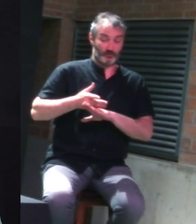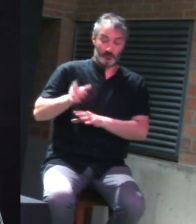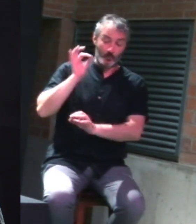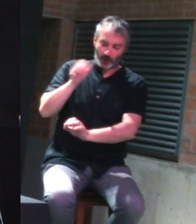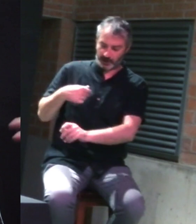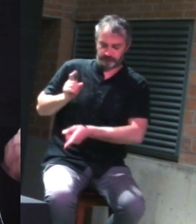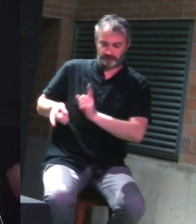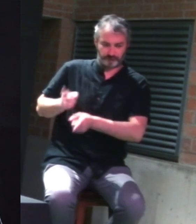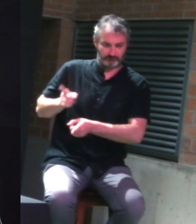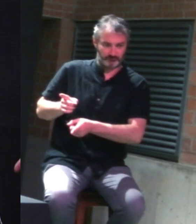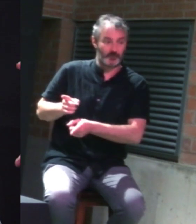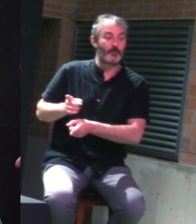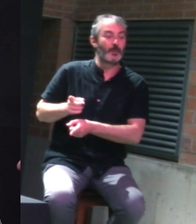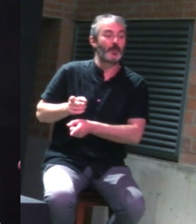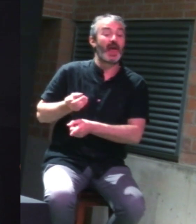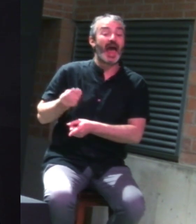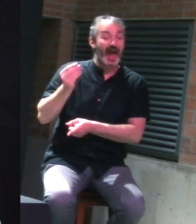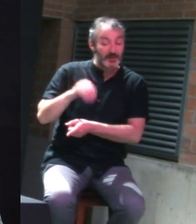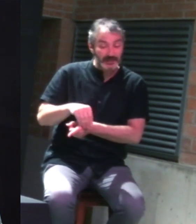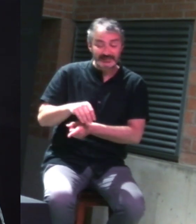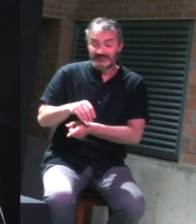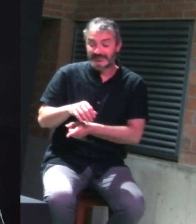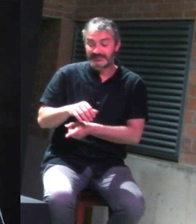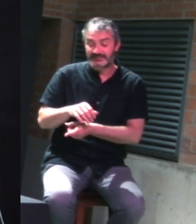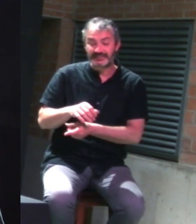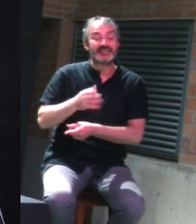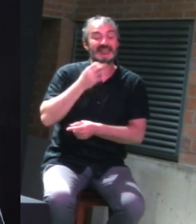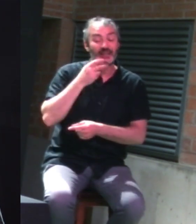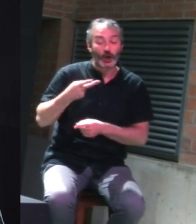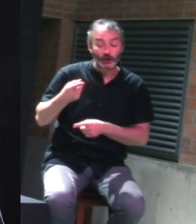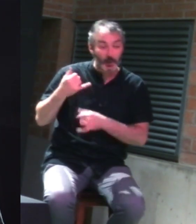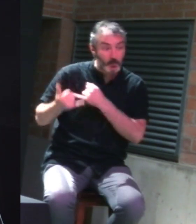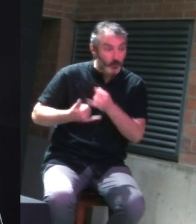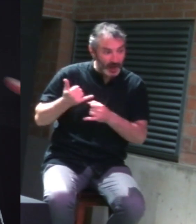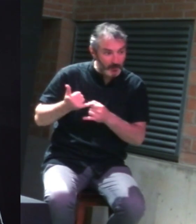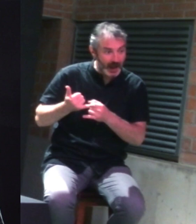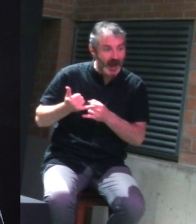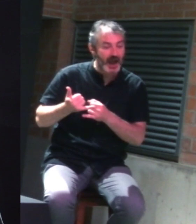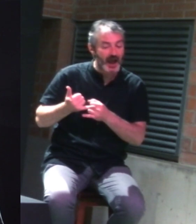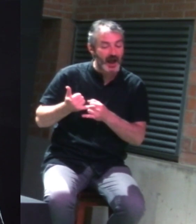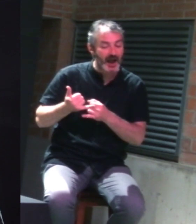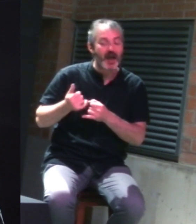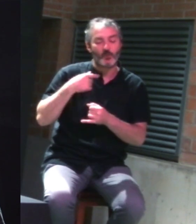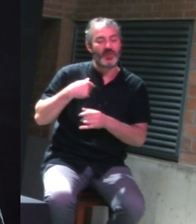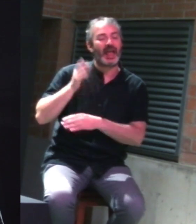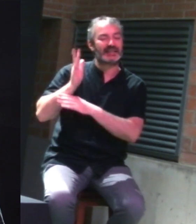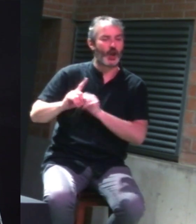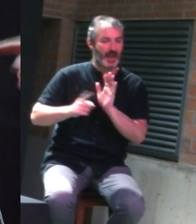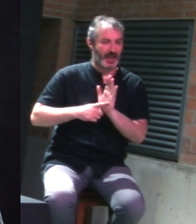además, con medidas penales que castigaban cualquier transgresión a la autoridad del